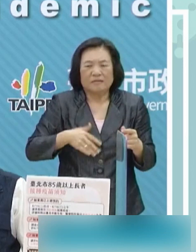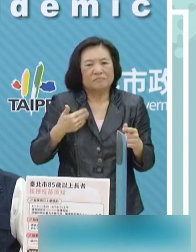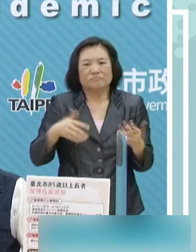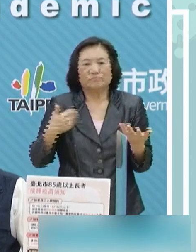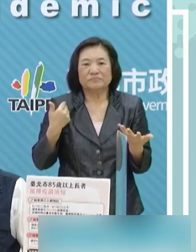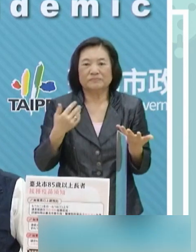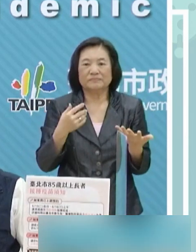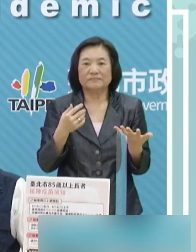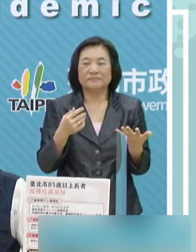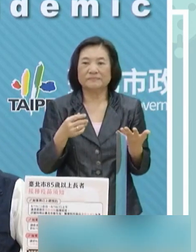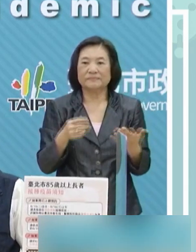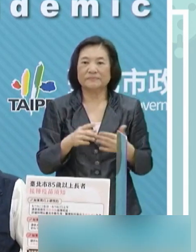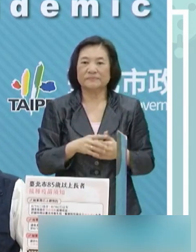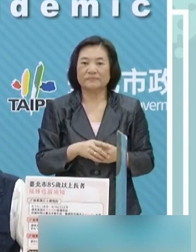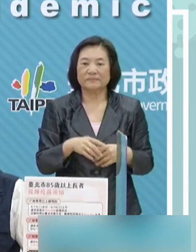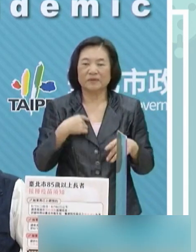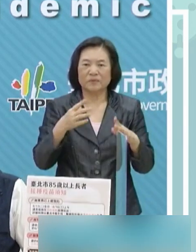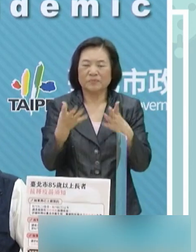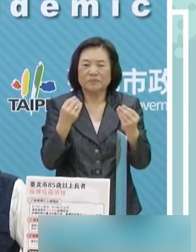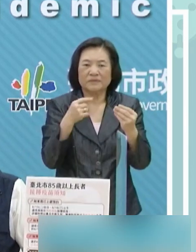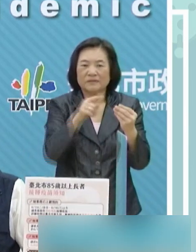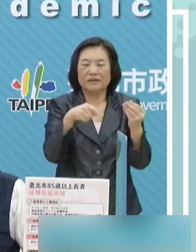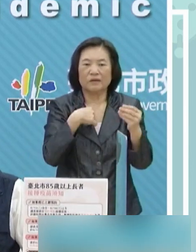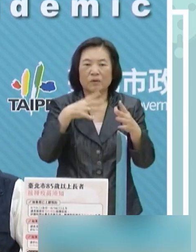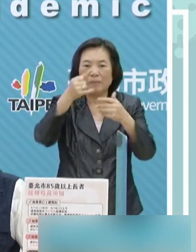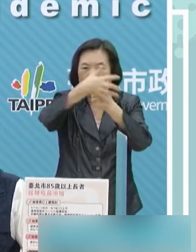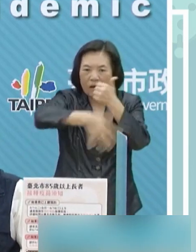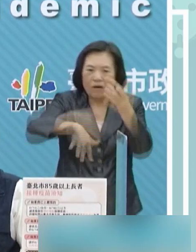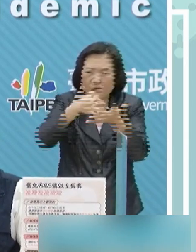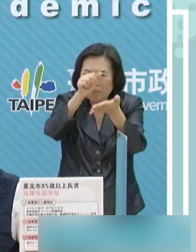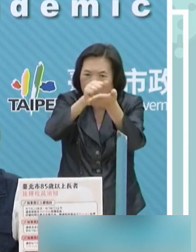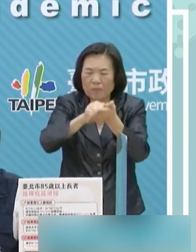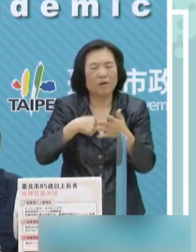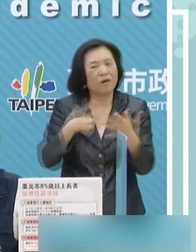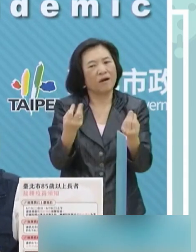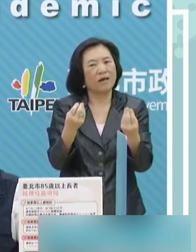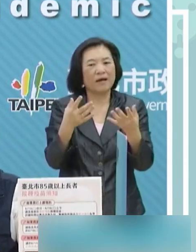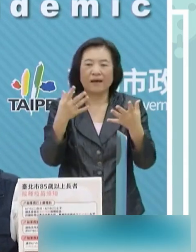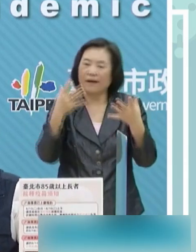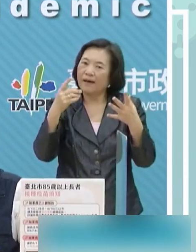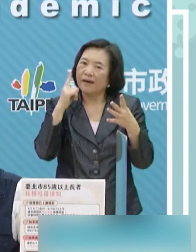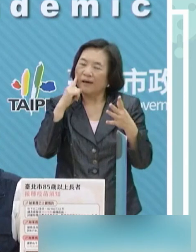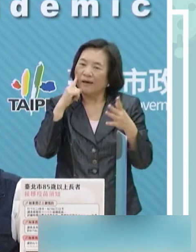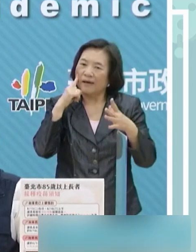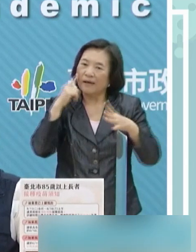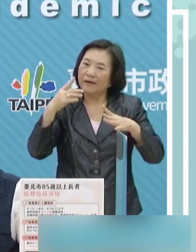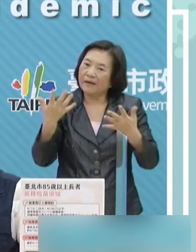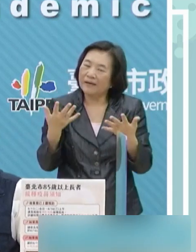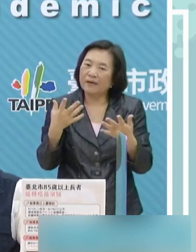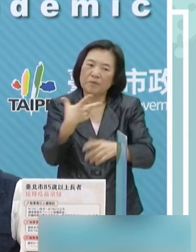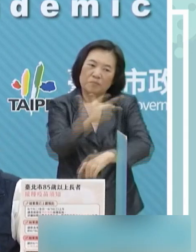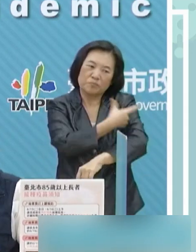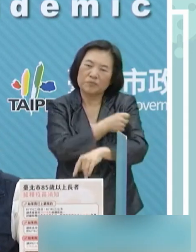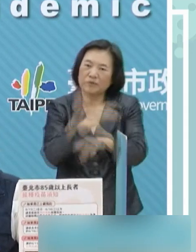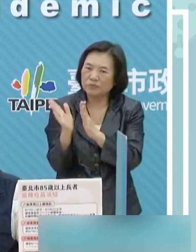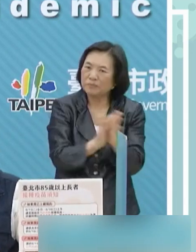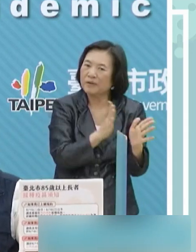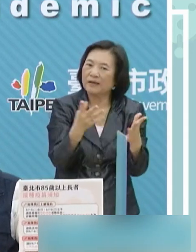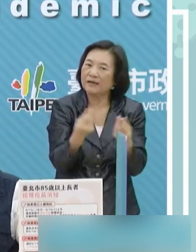哈，涉及那个住在台北市哈，但是不是涉及在台北市，原则上是这样的哦。